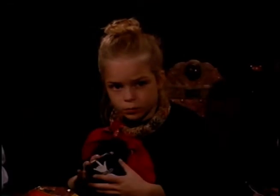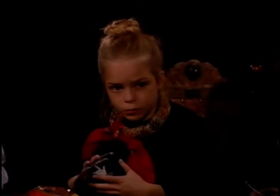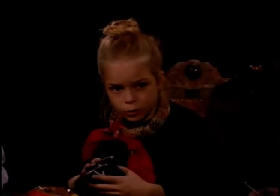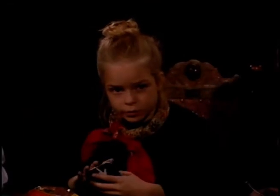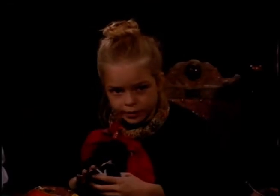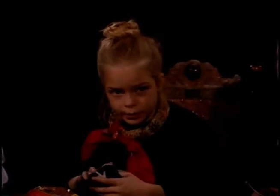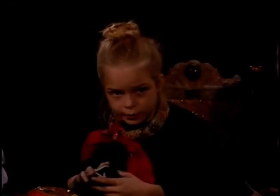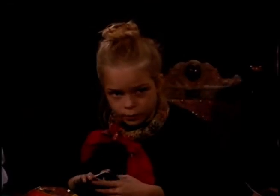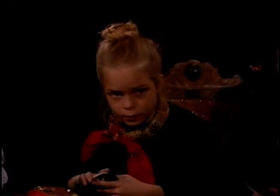Jag har ett tecken. Jaha.